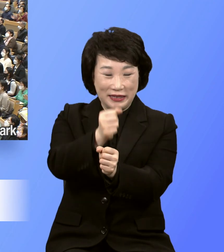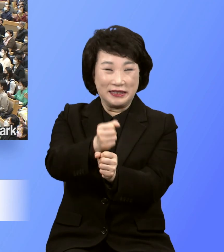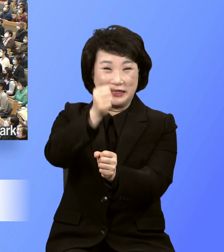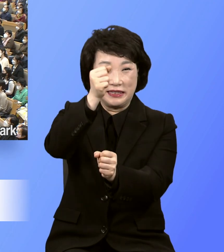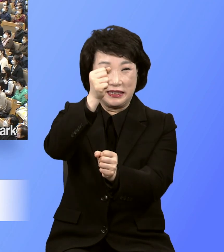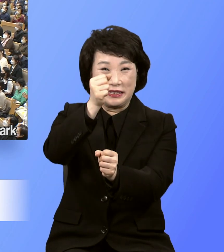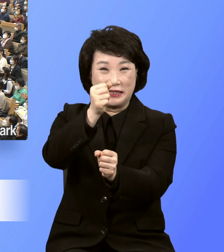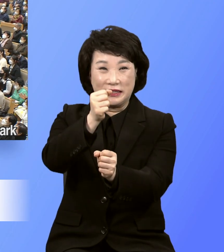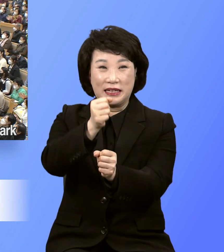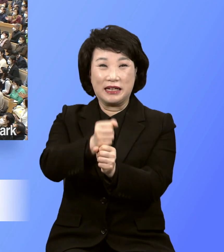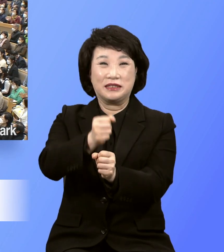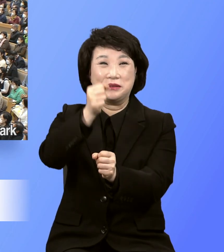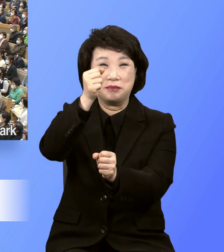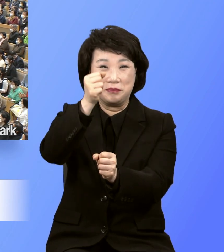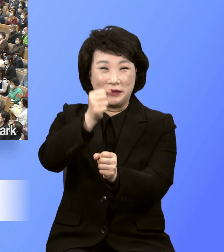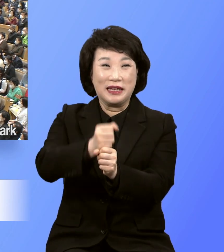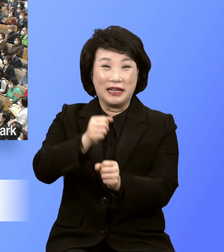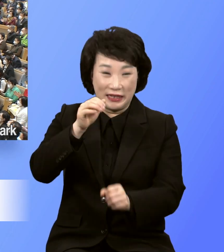말씀대로만